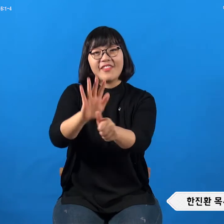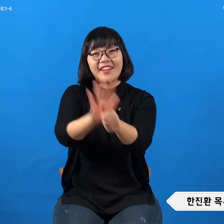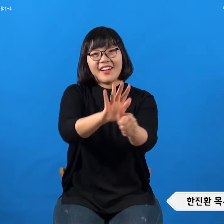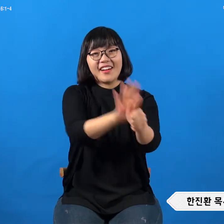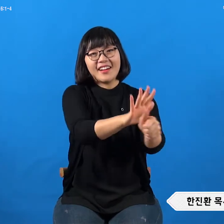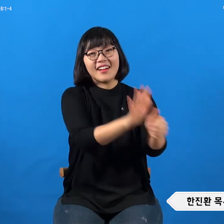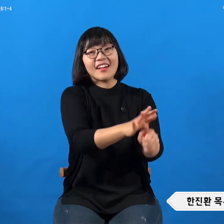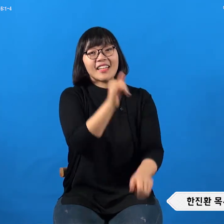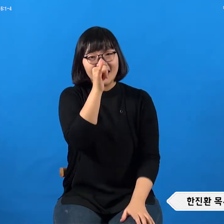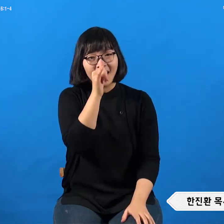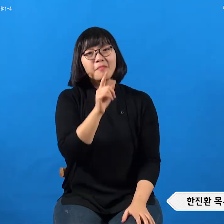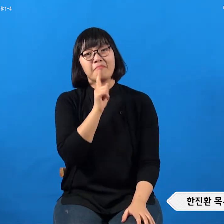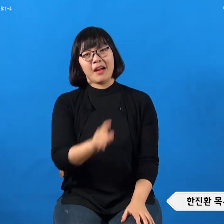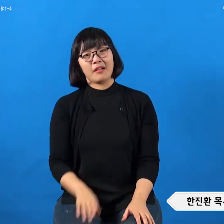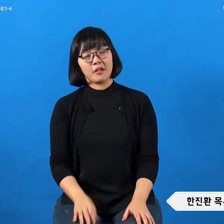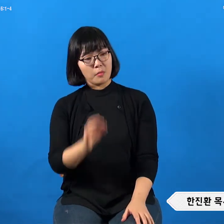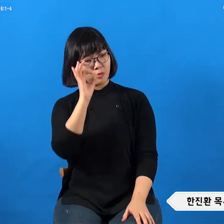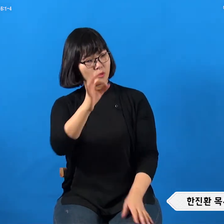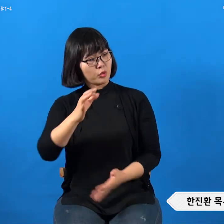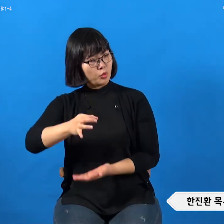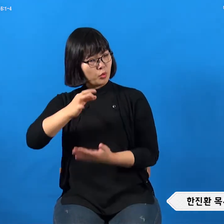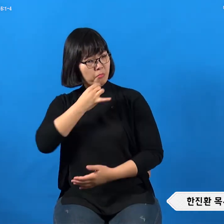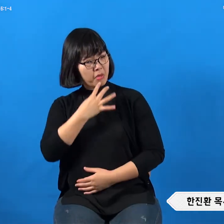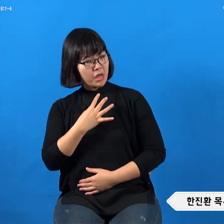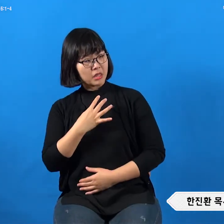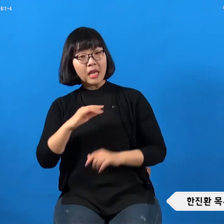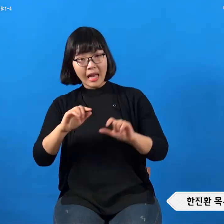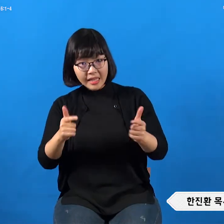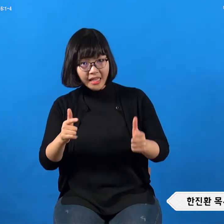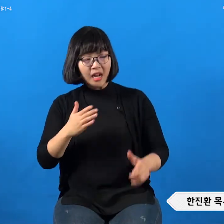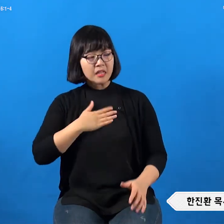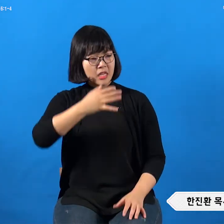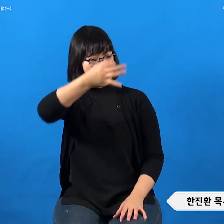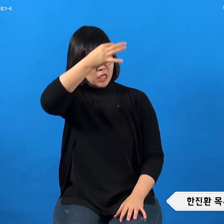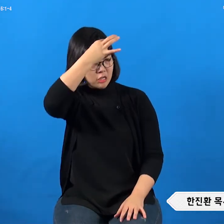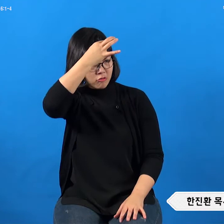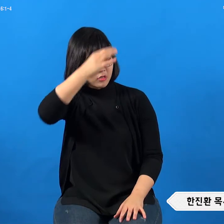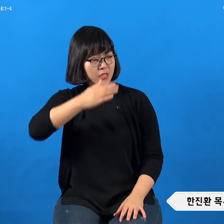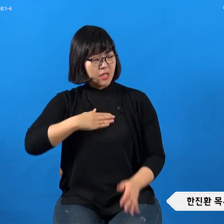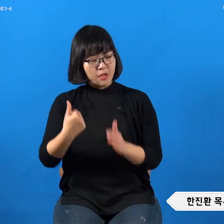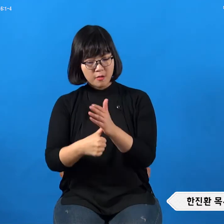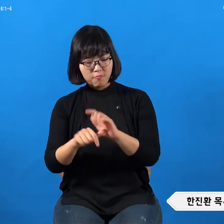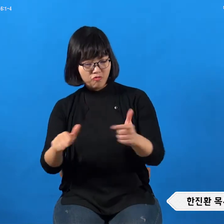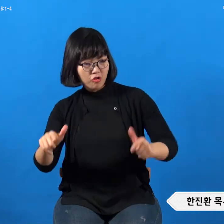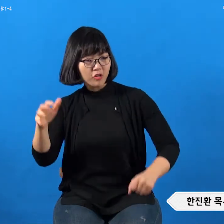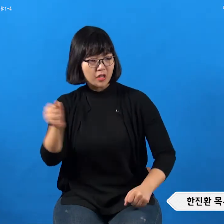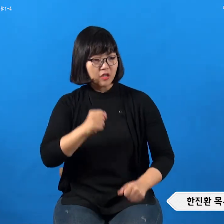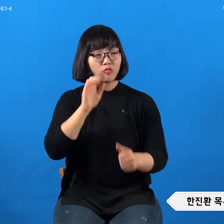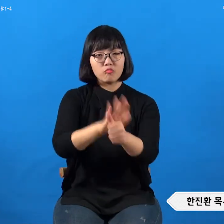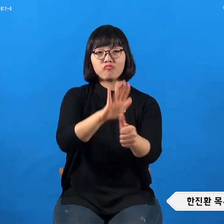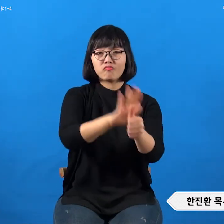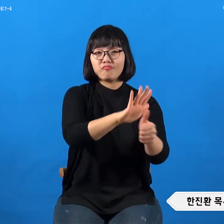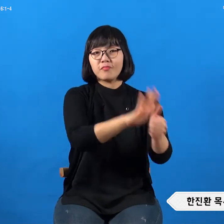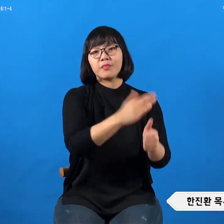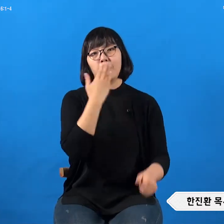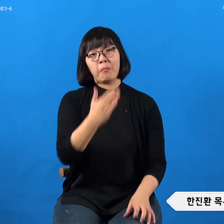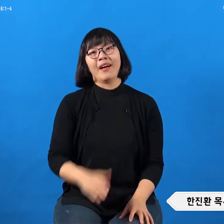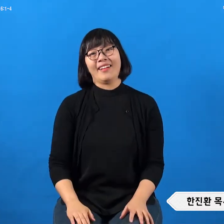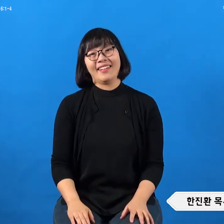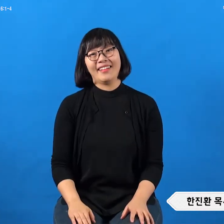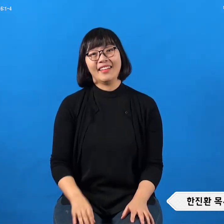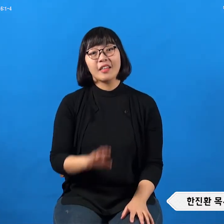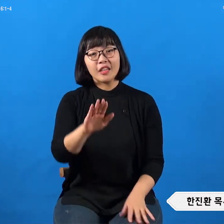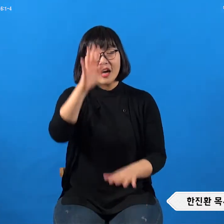자기 기술과 자기 자원을 가지고서 얼마든지 구제하는 일을 할 수가 있는 것이죠. 어떤